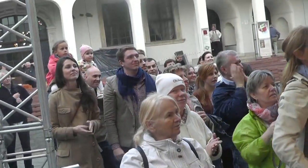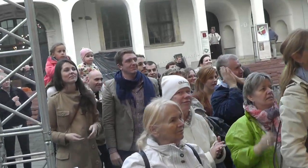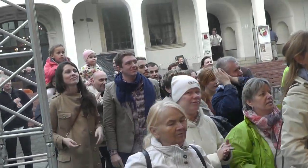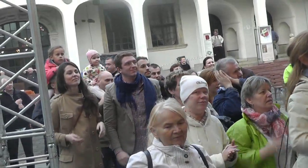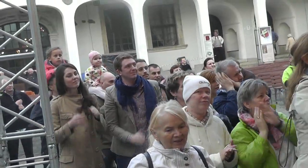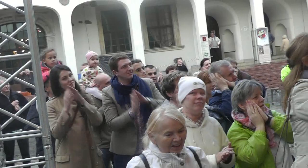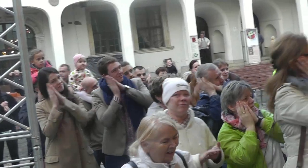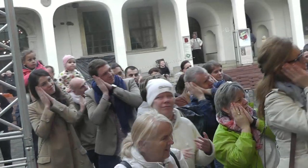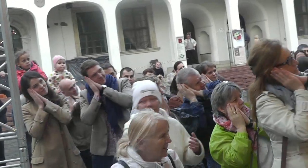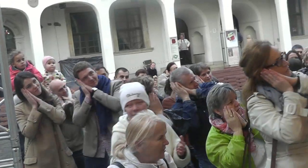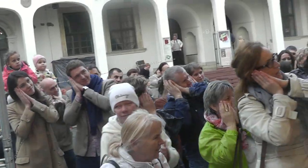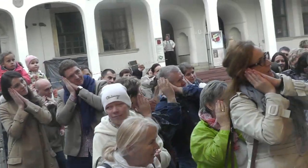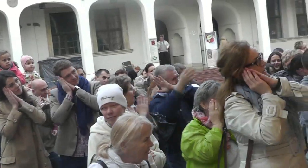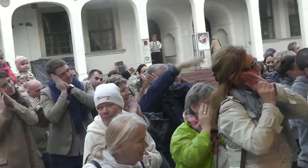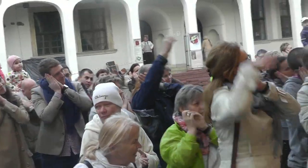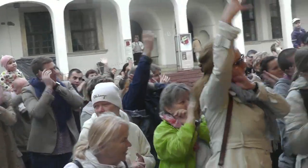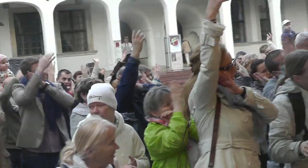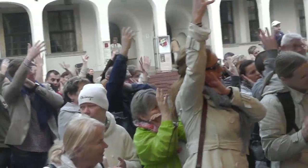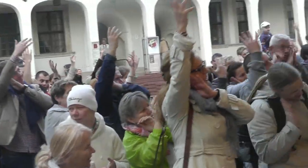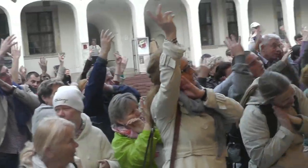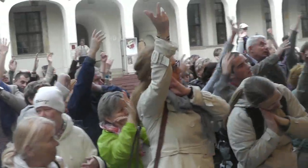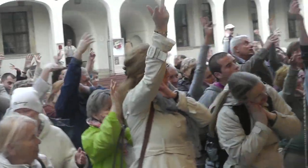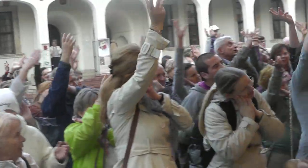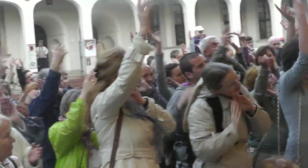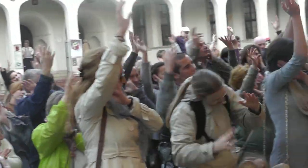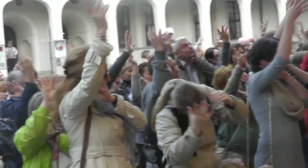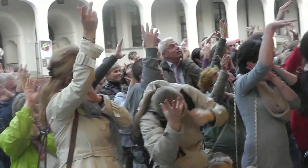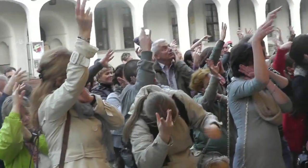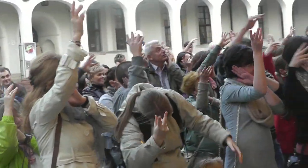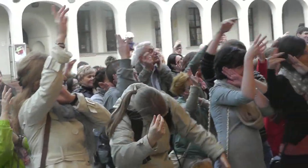joa moja głowa dooli